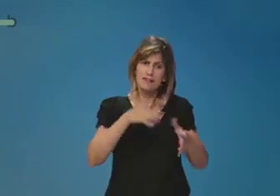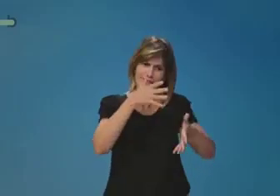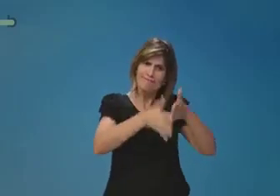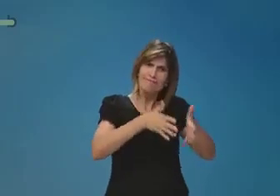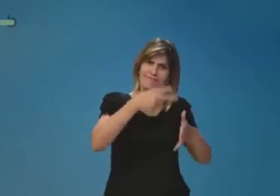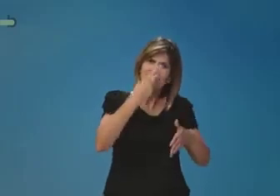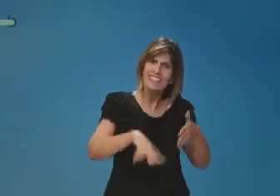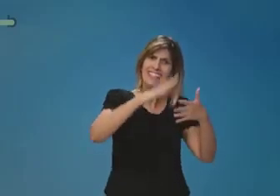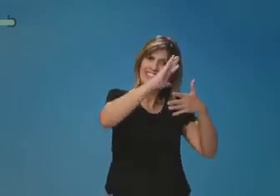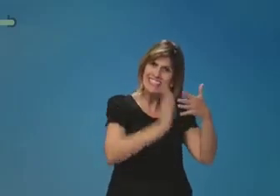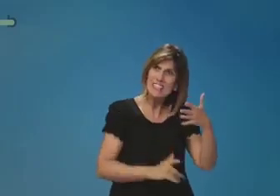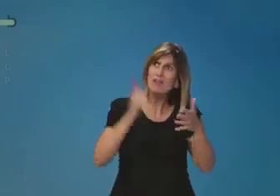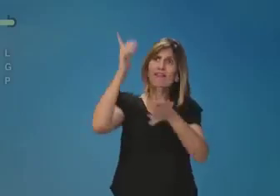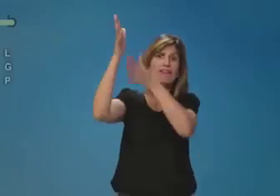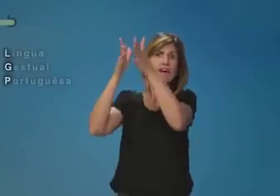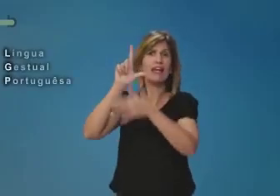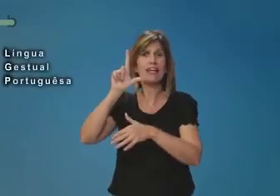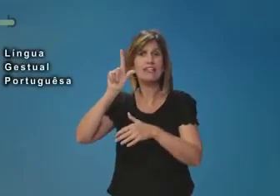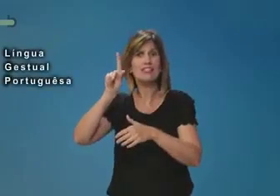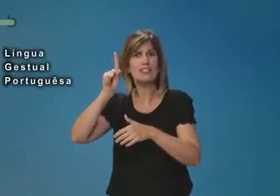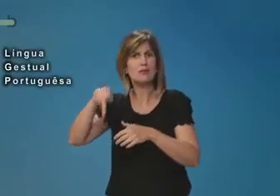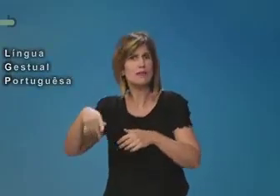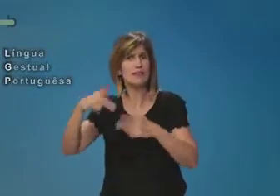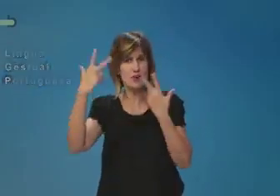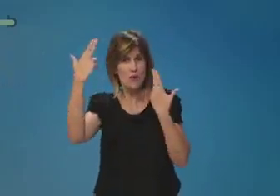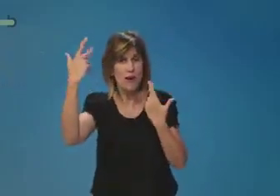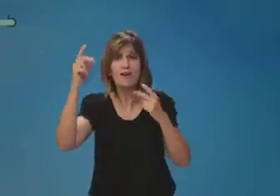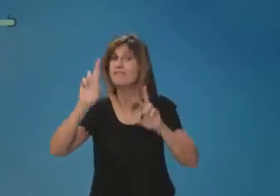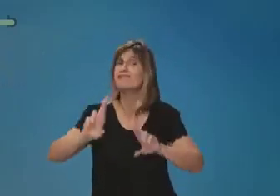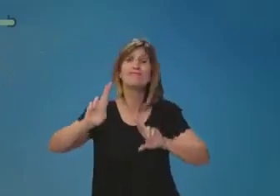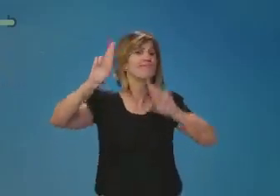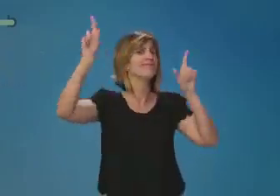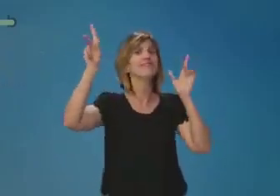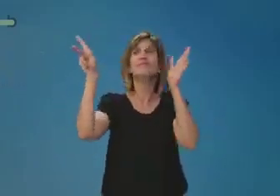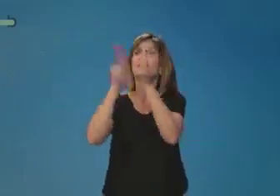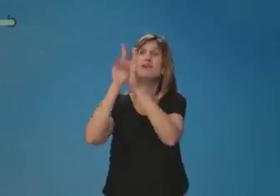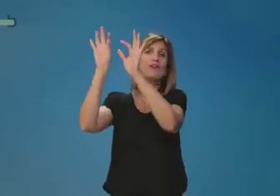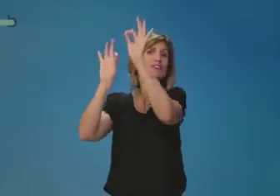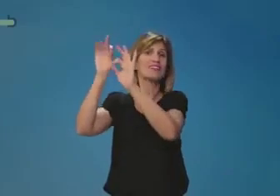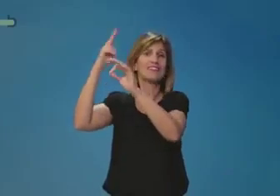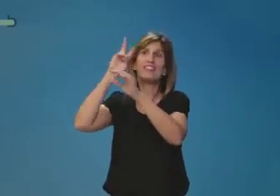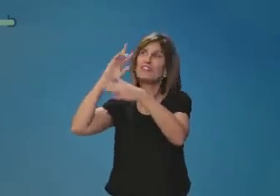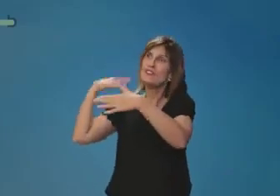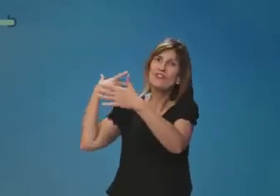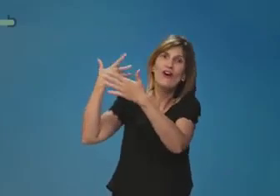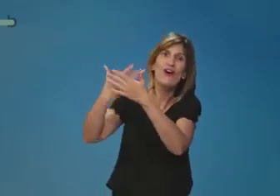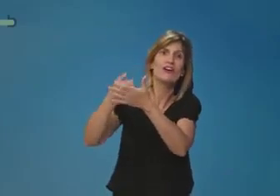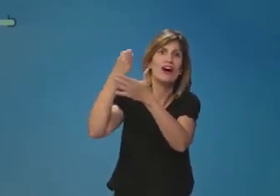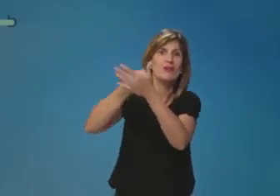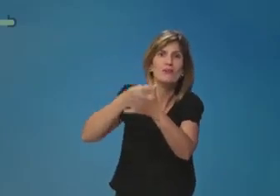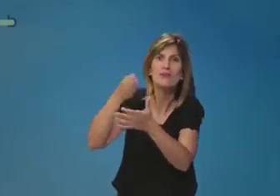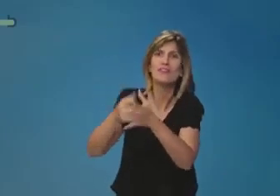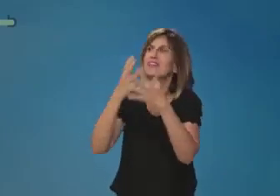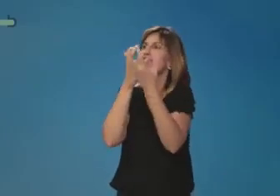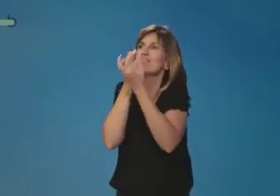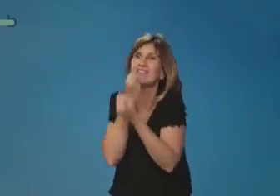é diferente da língua gestual portuguesa. Eles possuem uma outra estrutura, uma outra trajetória histórica de luta